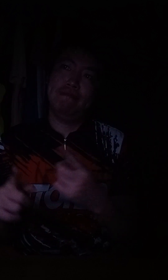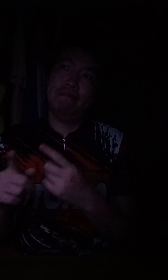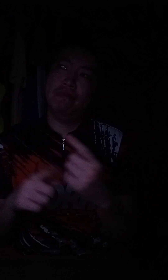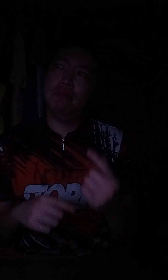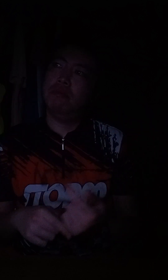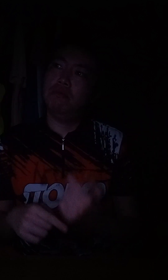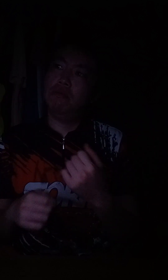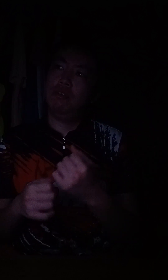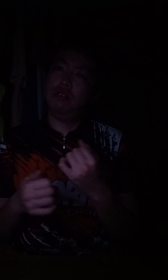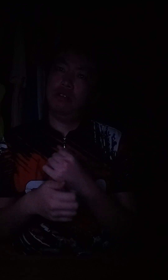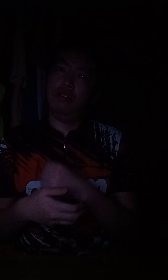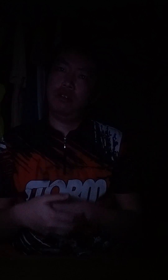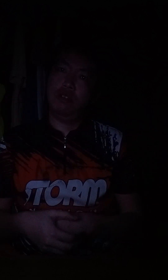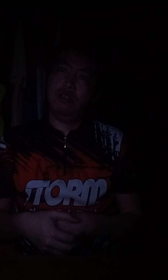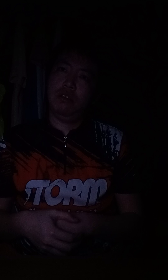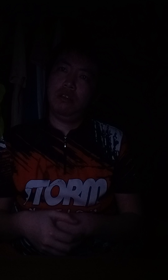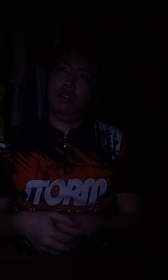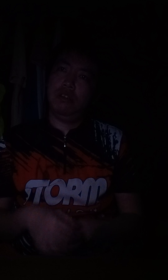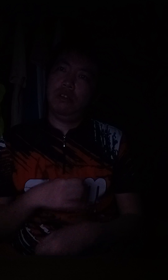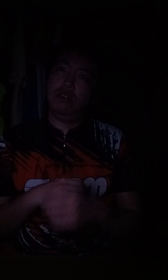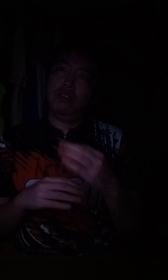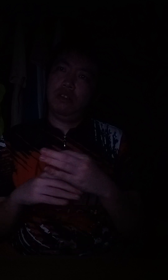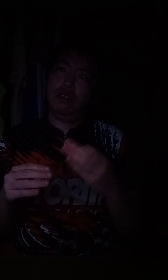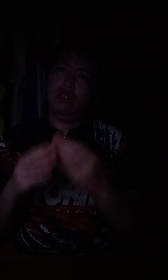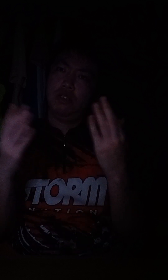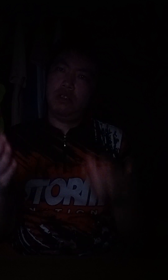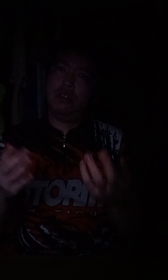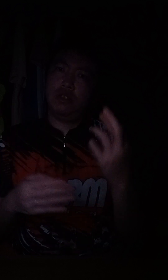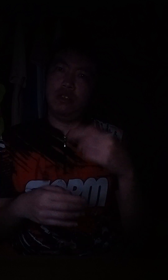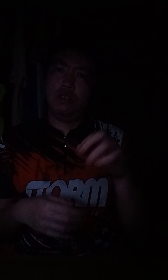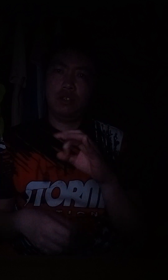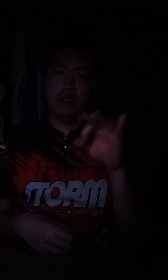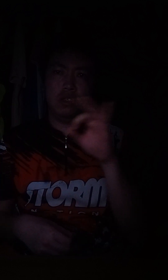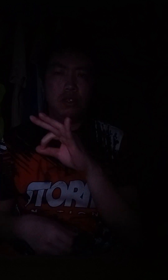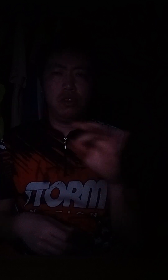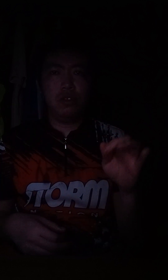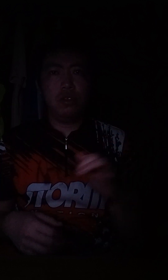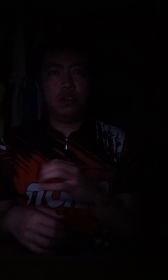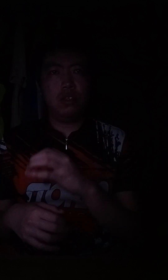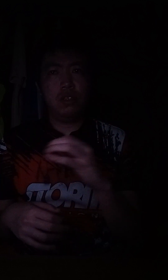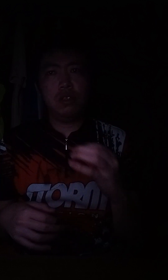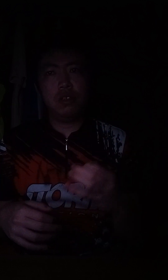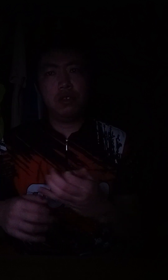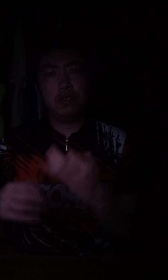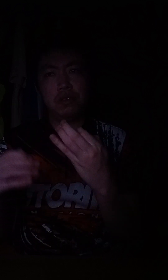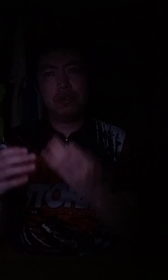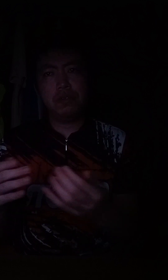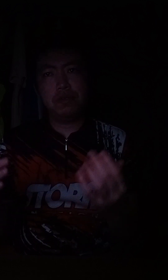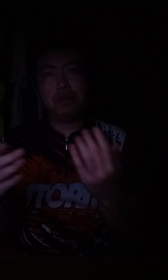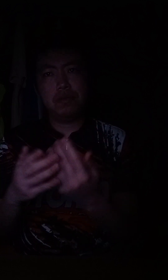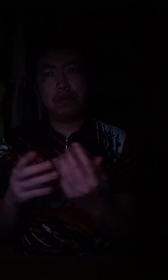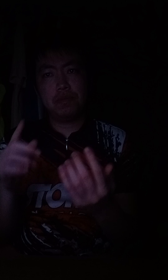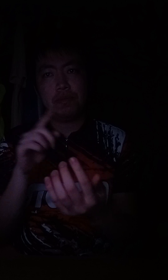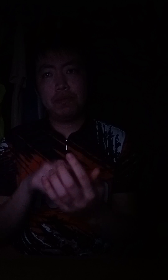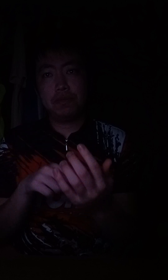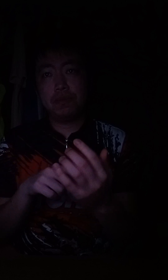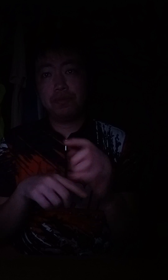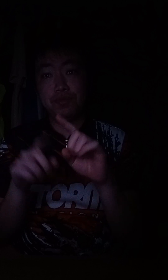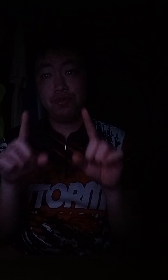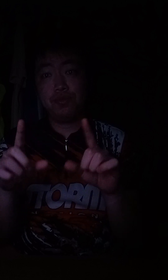시행된다고 밝혔습니다. 자세히 들여다보면 개정된 시행령에는 안전한 사용환경 조성이라는 목적이